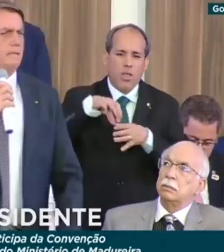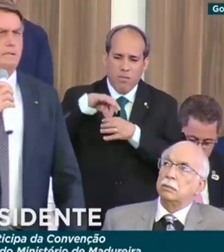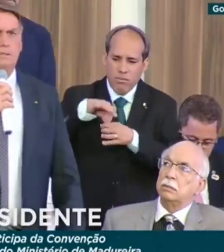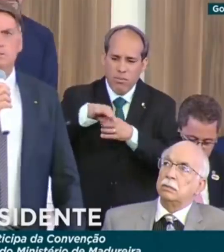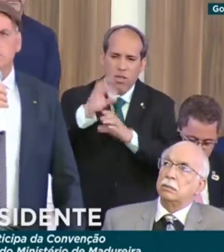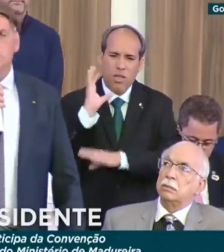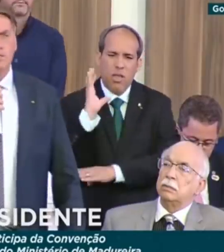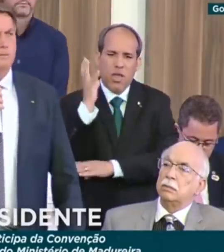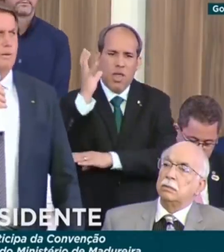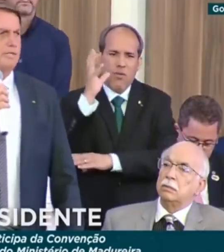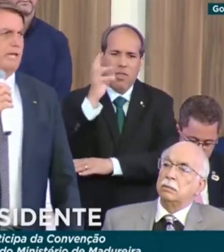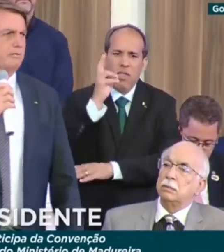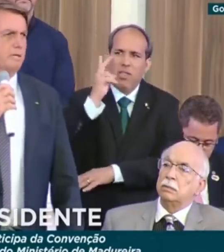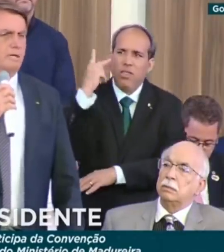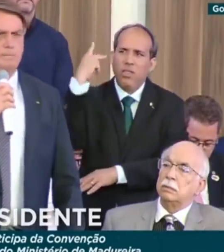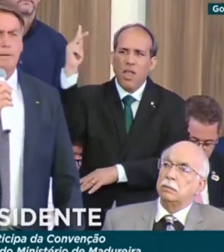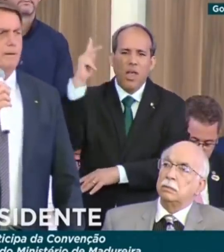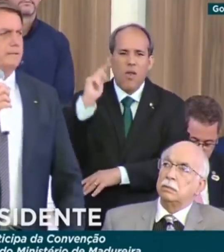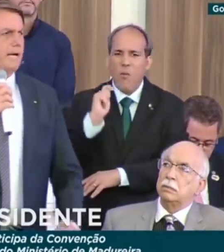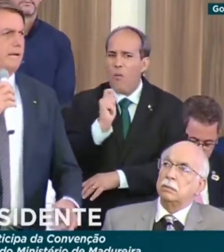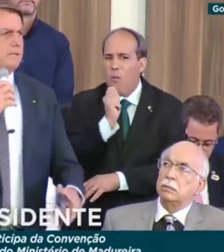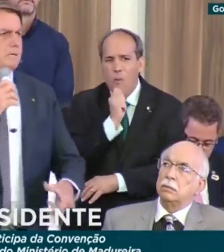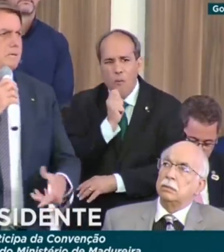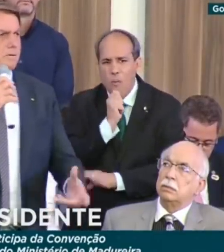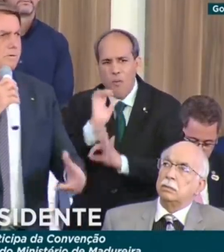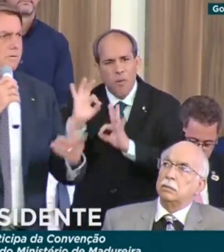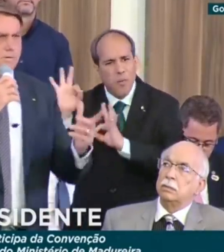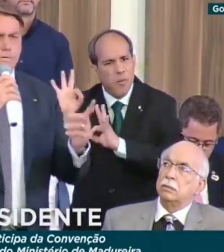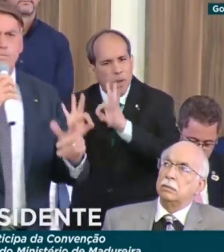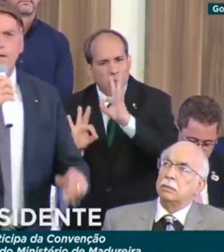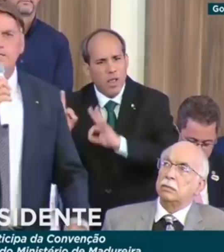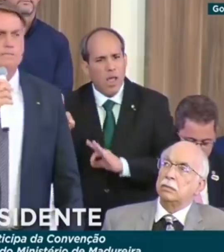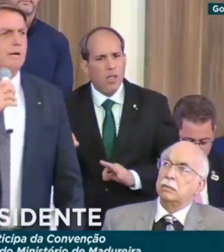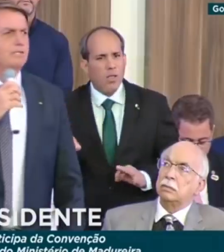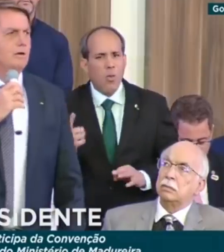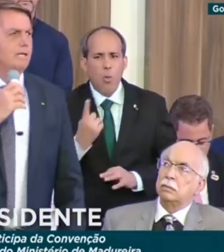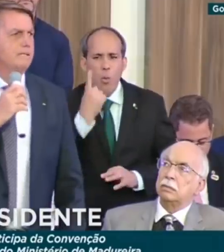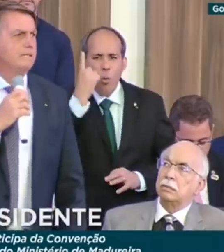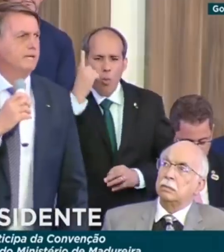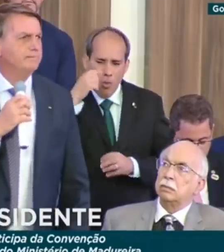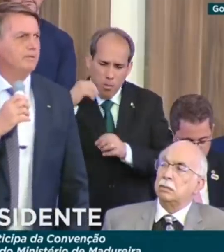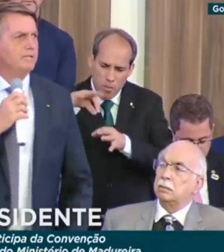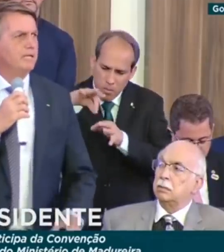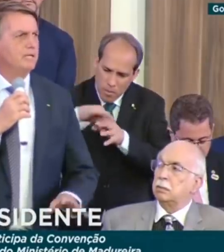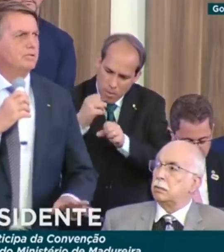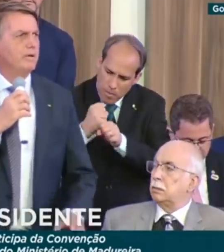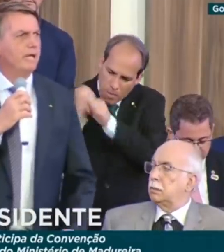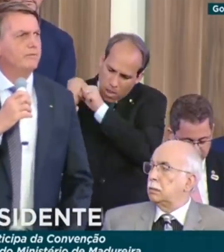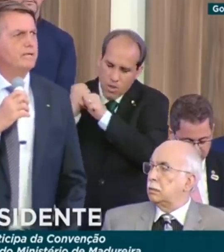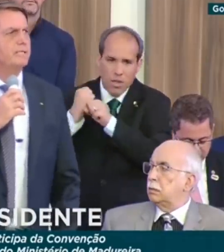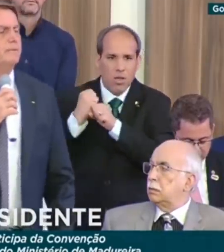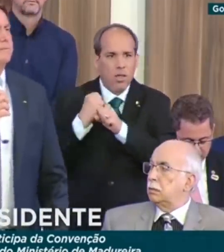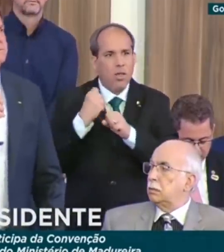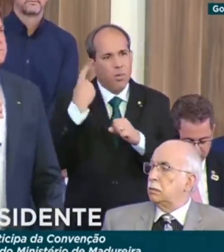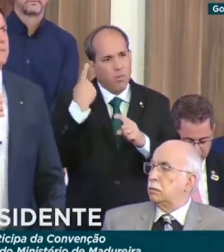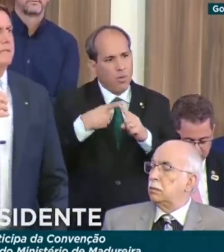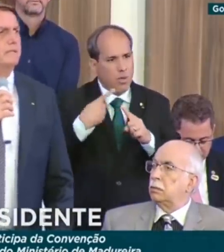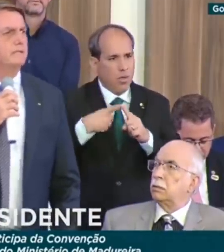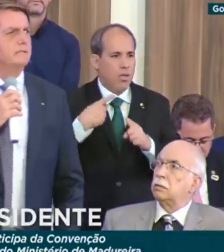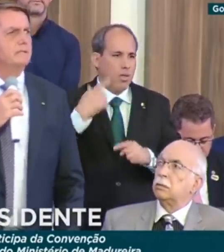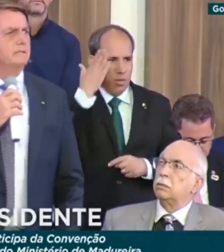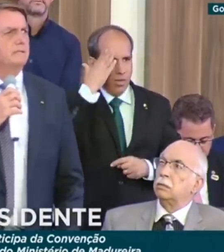lá não existe projeto para plantar um pé de mandioca sequer. Eu sei que isso não é reflorestamento,